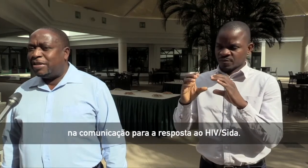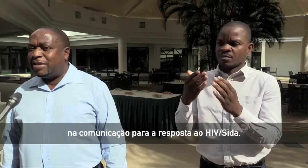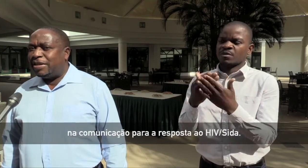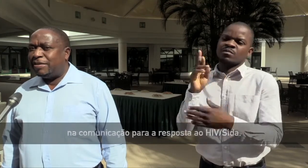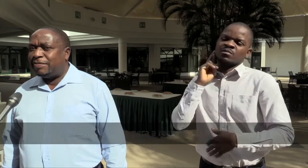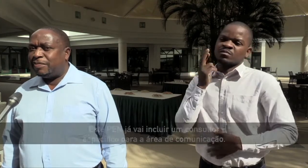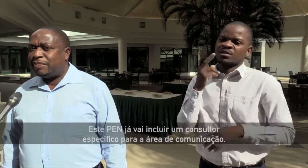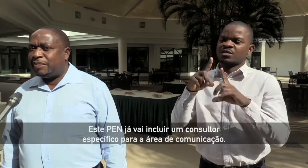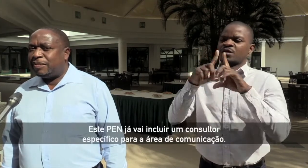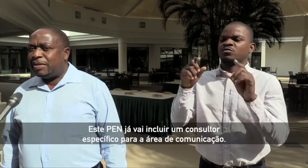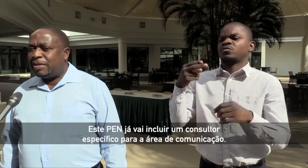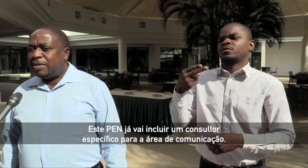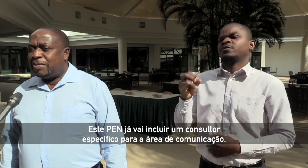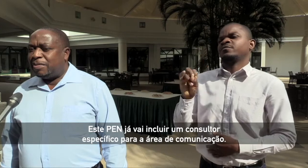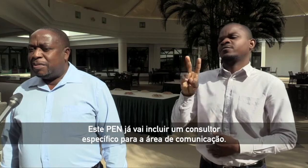ao HIV-SID.